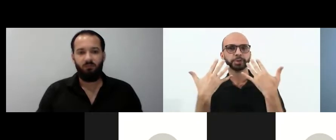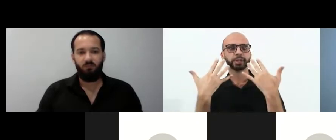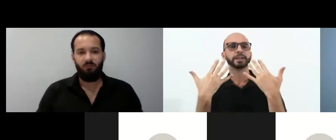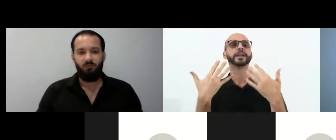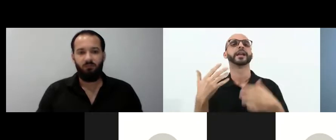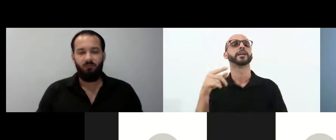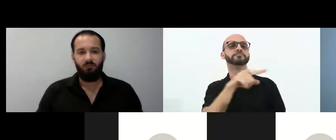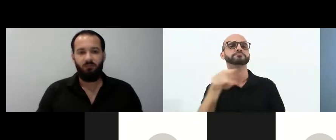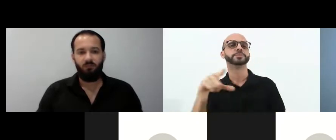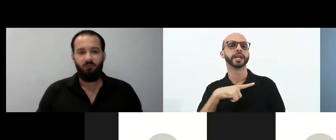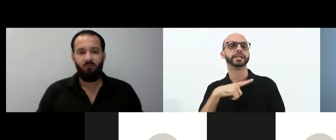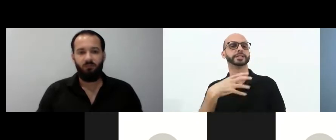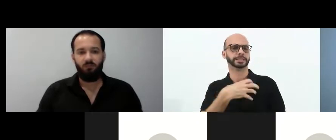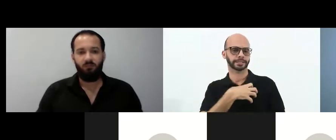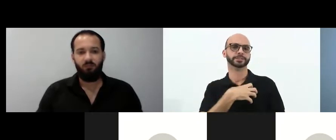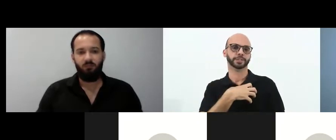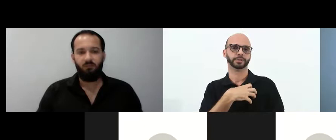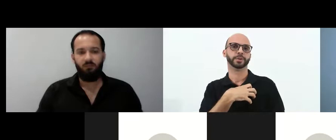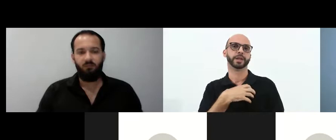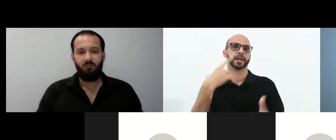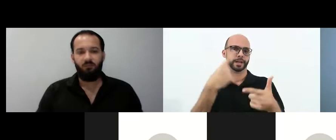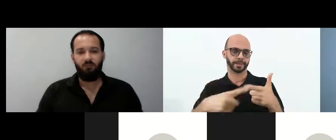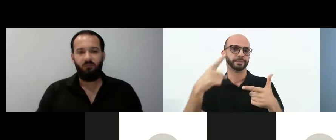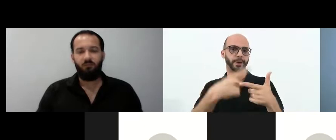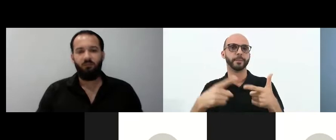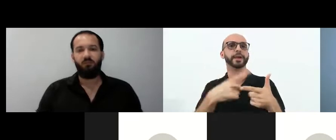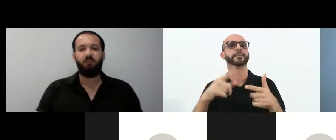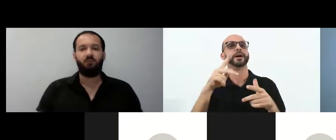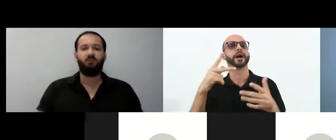As pessoas que estão nos vendo, elas